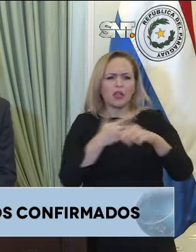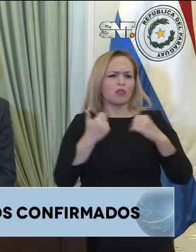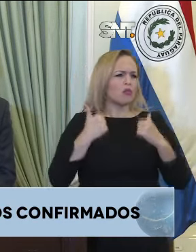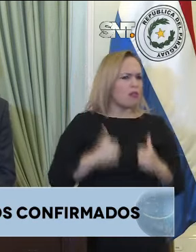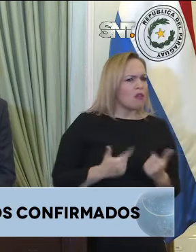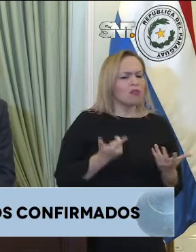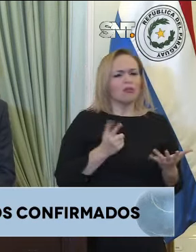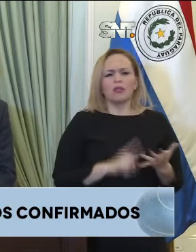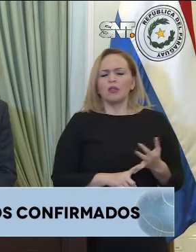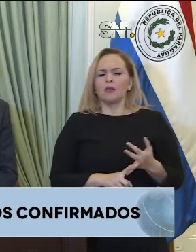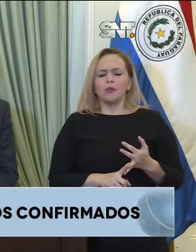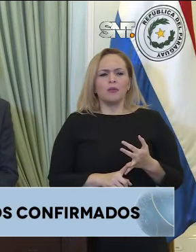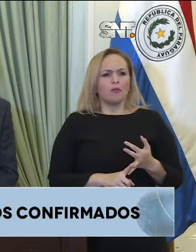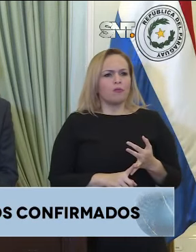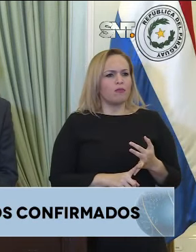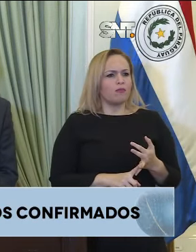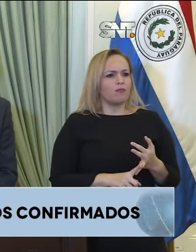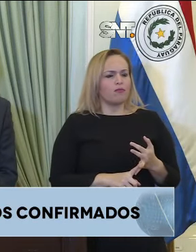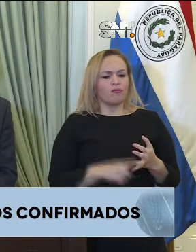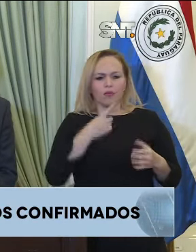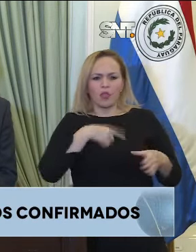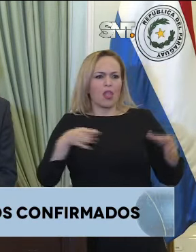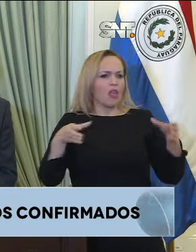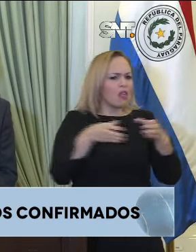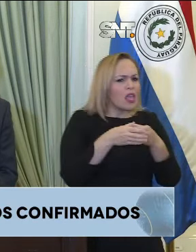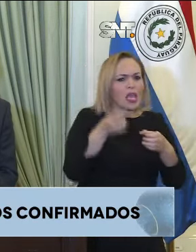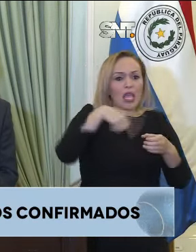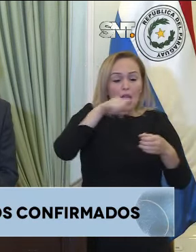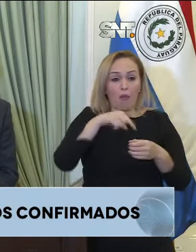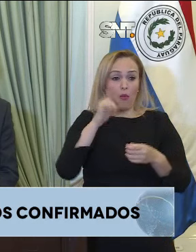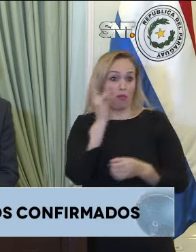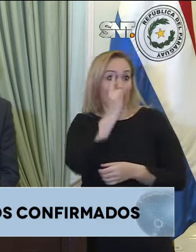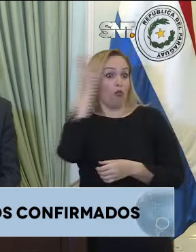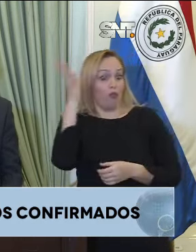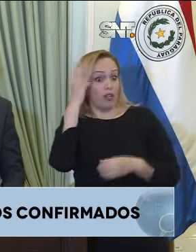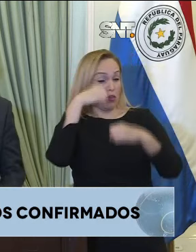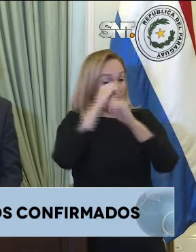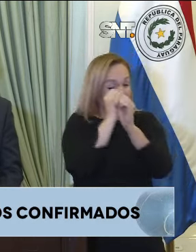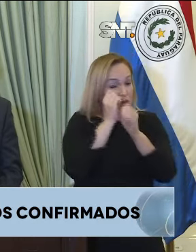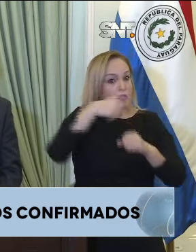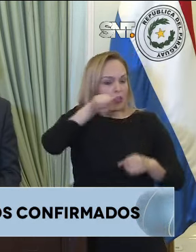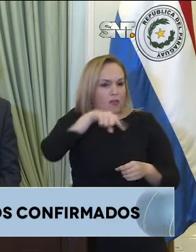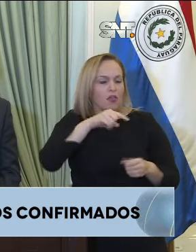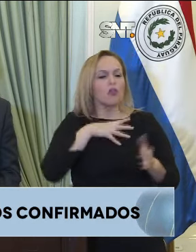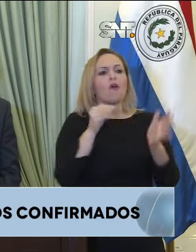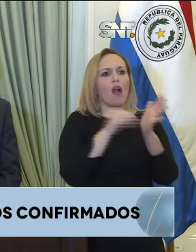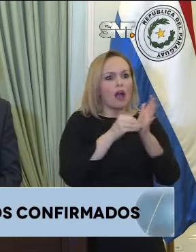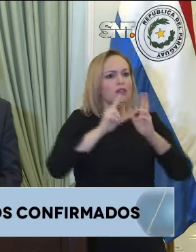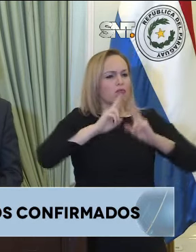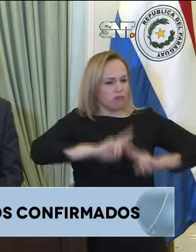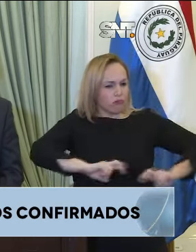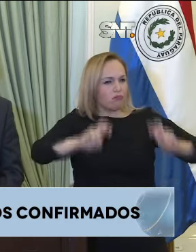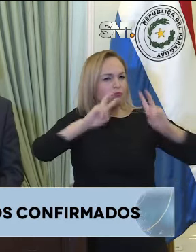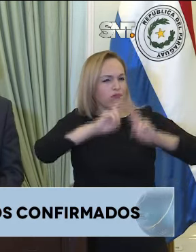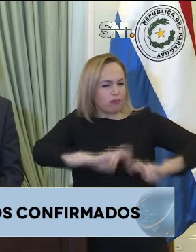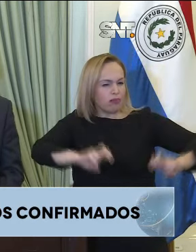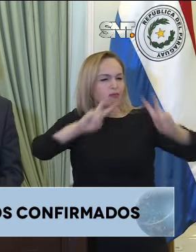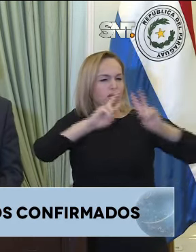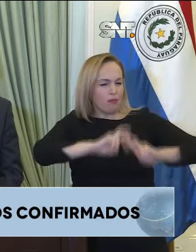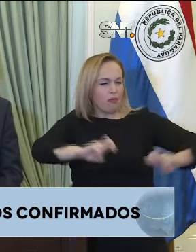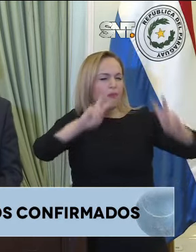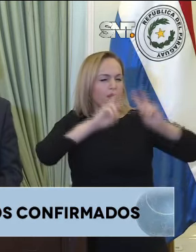Pública o a través de los equipos epidemiológicos de los hospitales. Entonces, se hacen las verificaciones